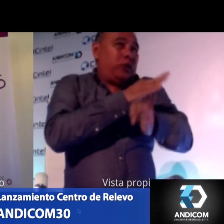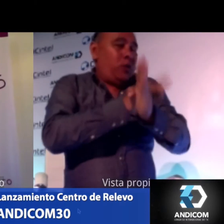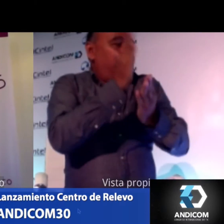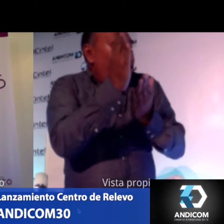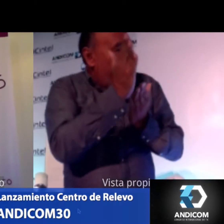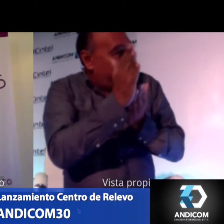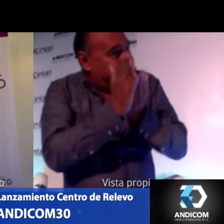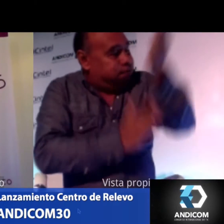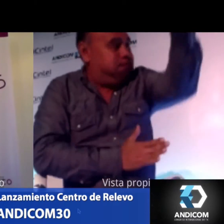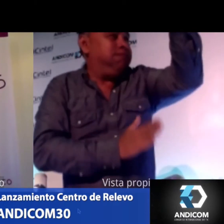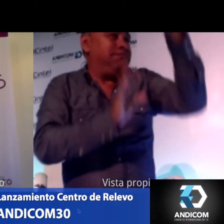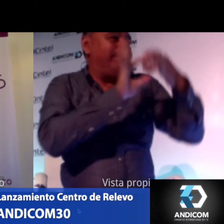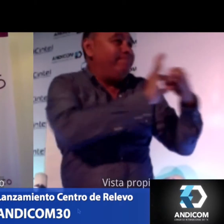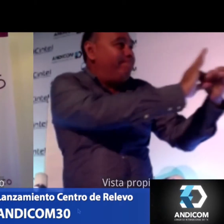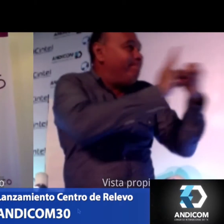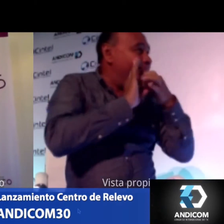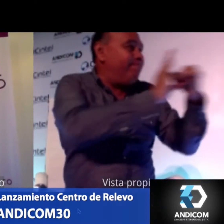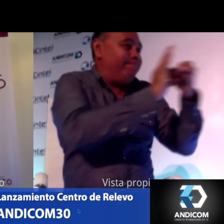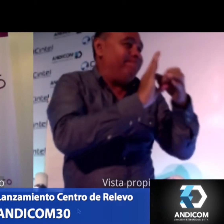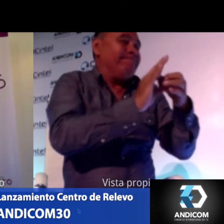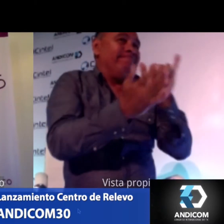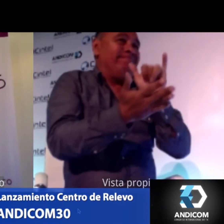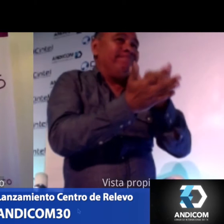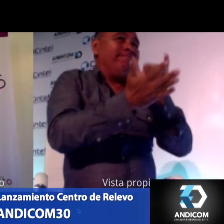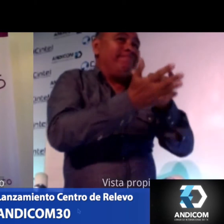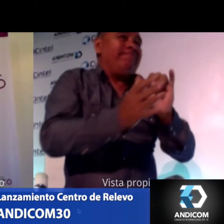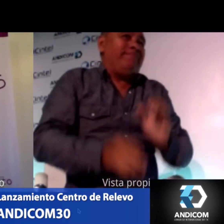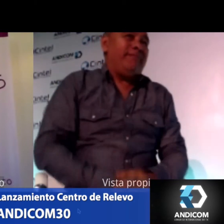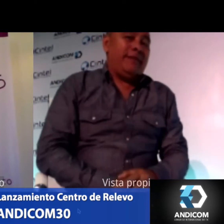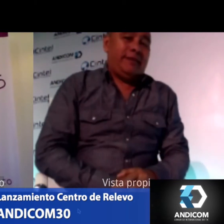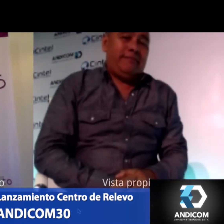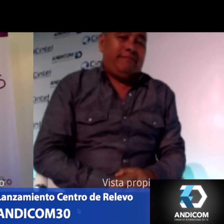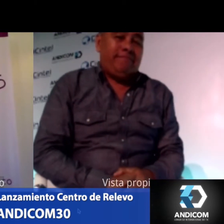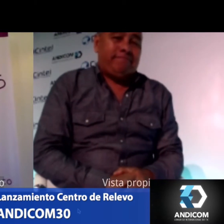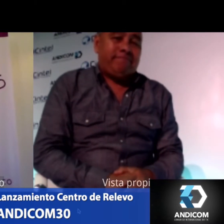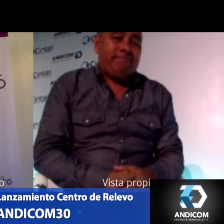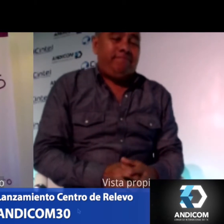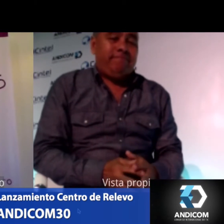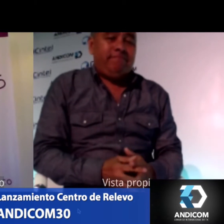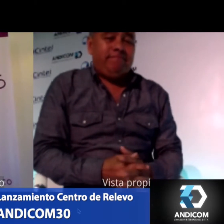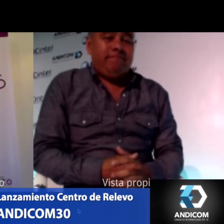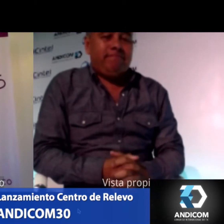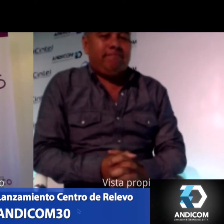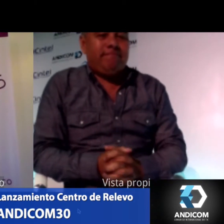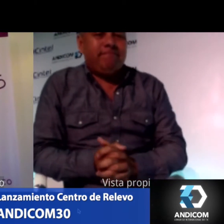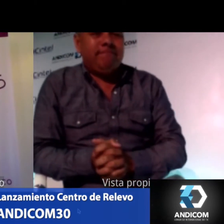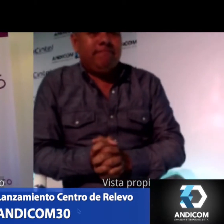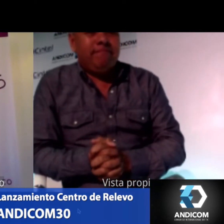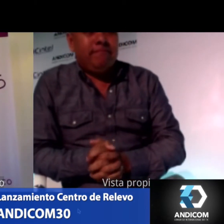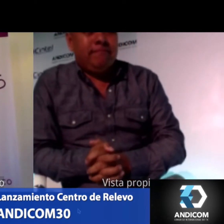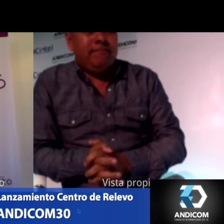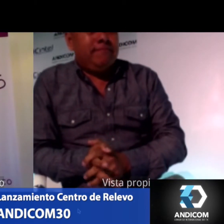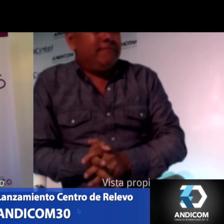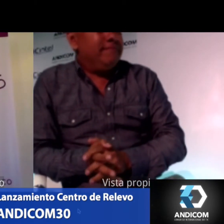y este proyecto nos ha dado mayor libertad. Ojalá podamos seguir trabajando de la mano y darle continuidad.